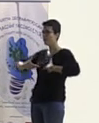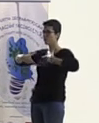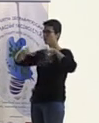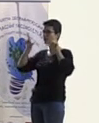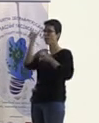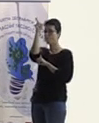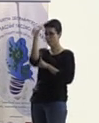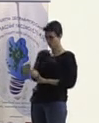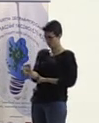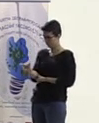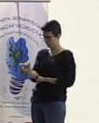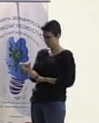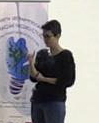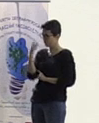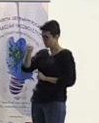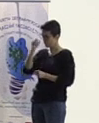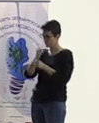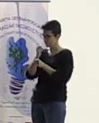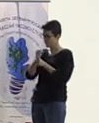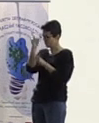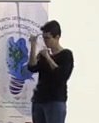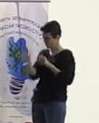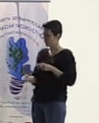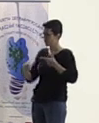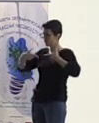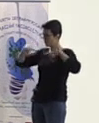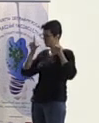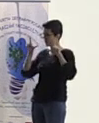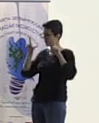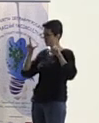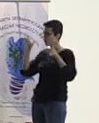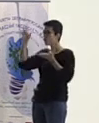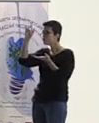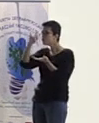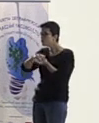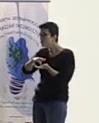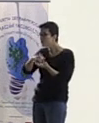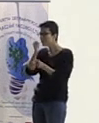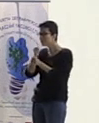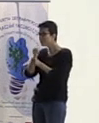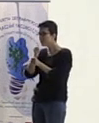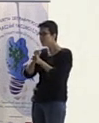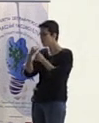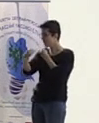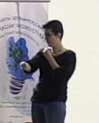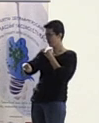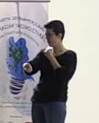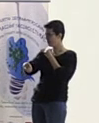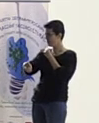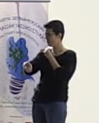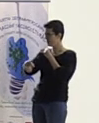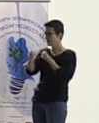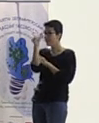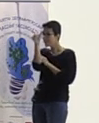con las que trabajáis. Las personas con las que trabajáis y meteros en la cabeza. Que cuando hagáis vuestro trabajo, al final, si un día os vais, cambiéis, que lo que